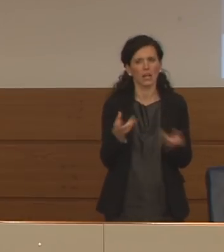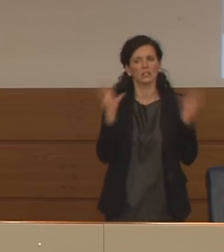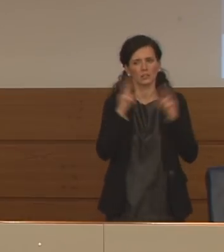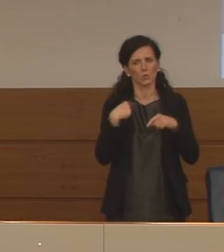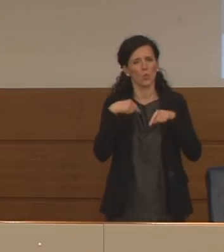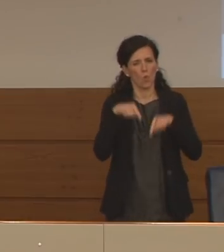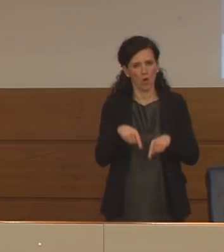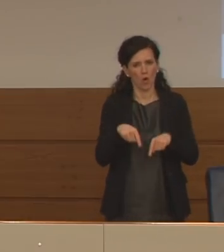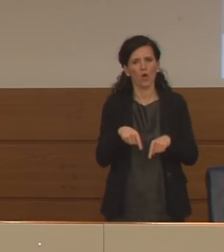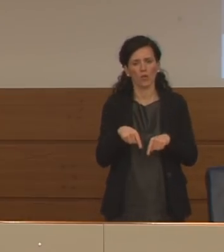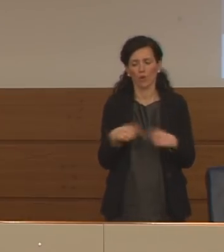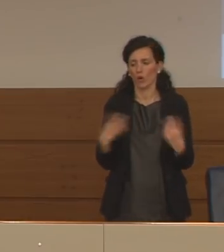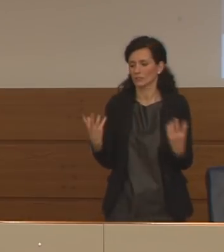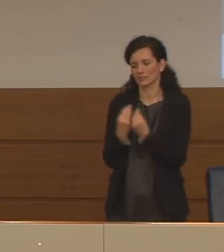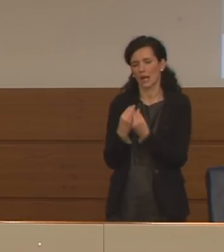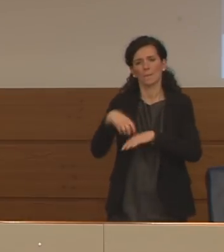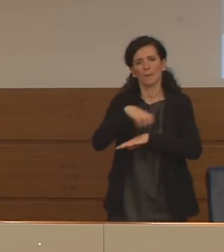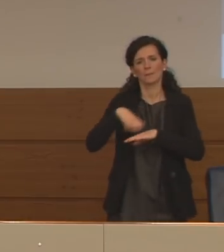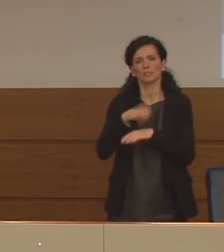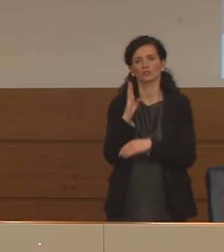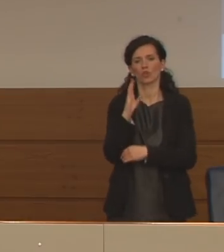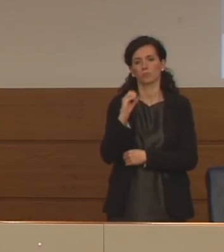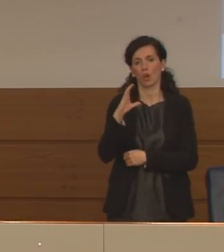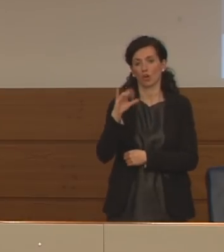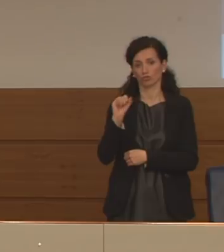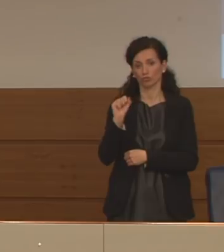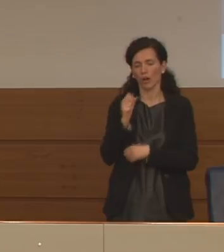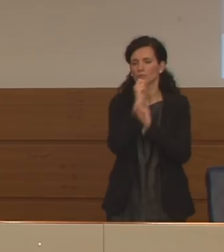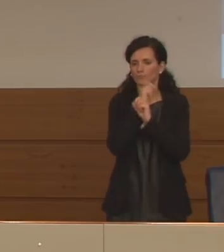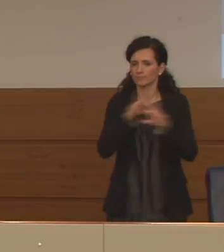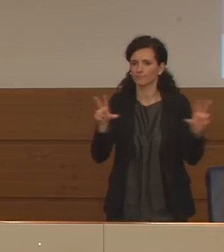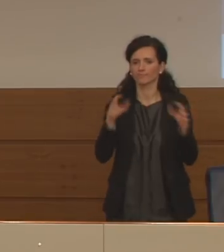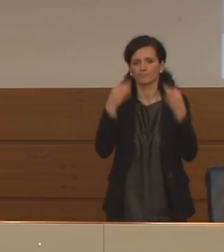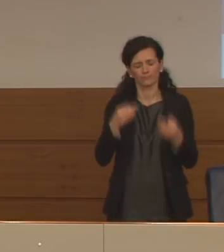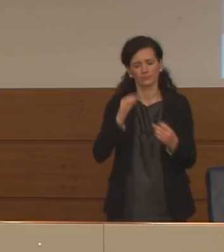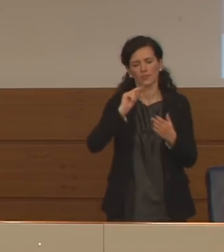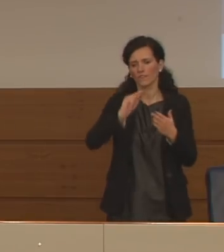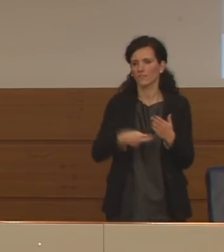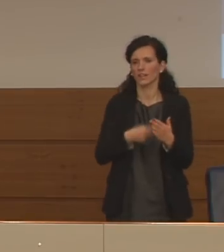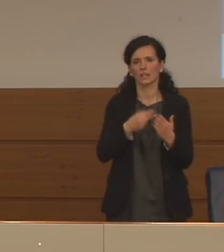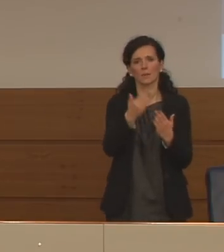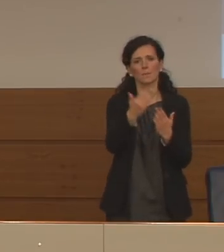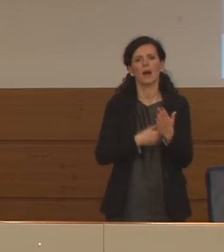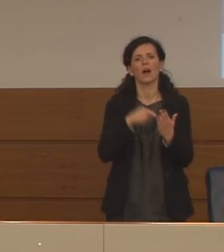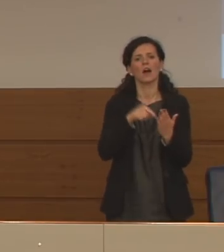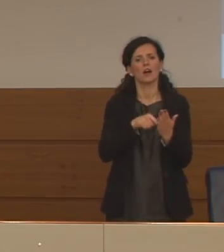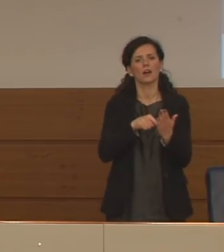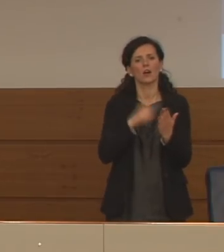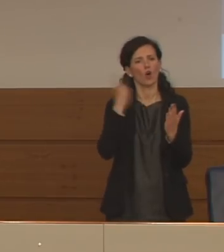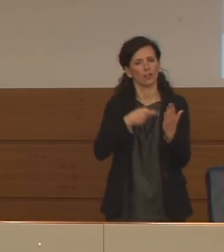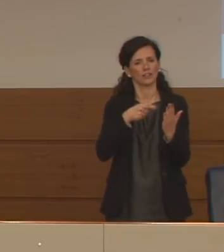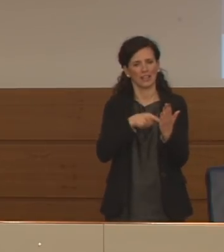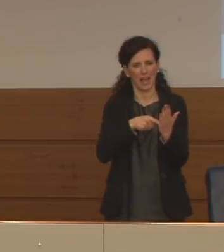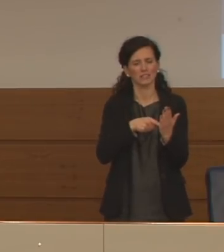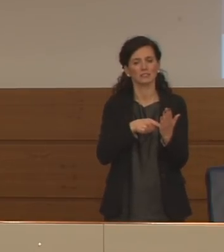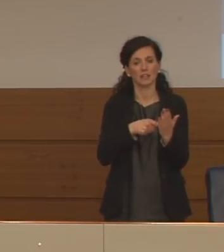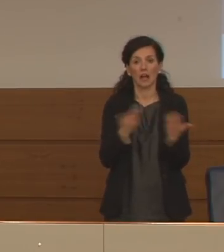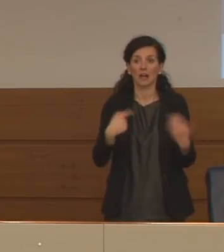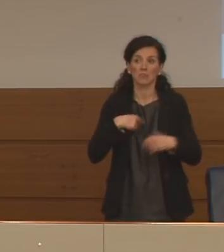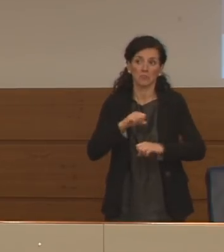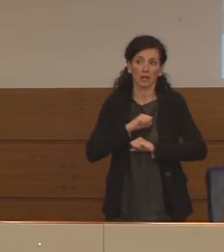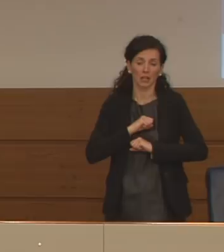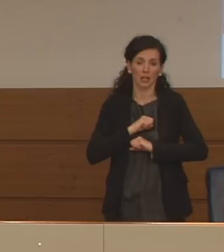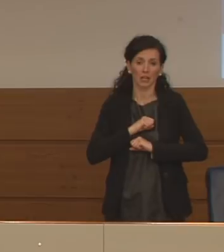con il ministro boccia per annunciare la firma di questo provvedimento quindi credo che entro